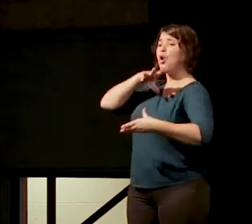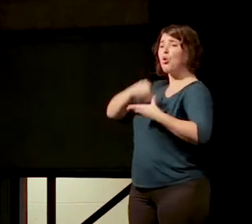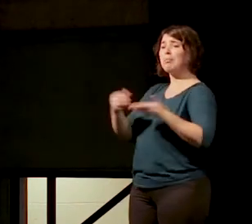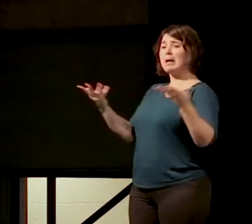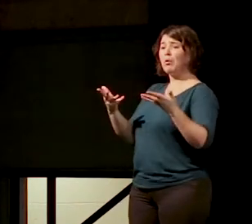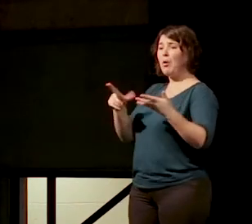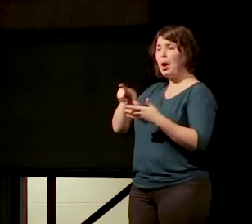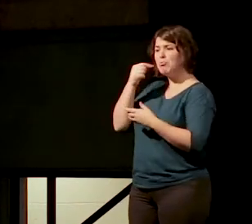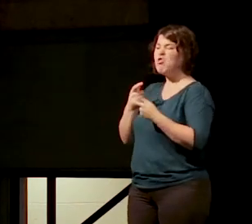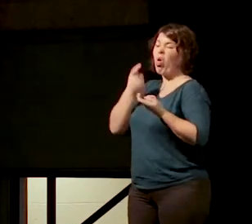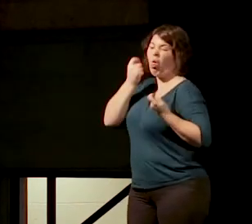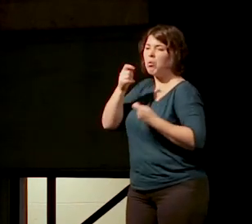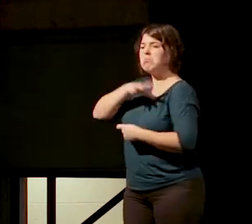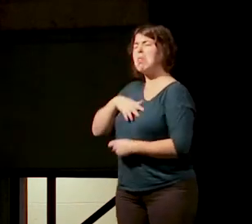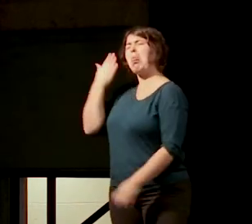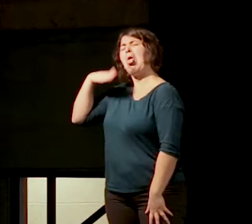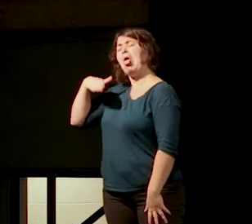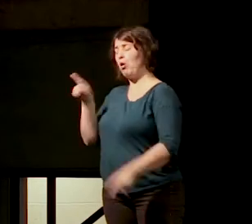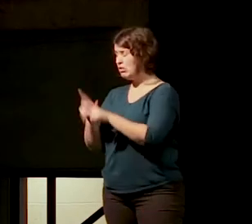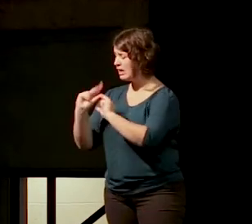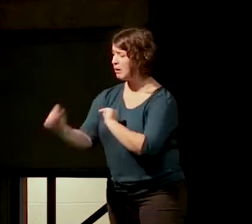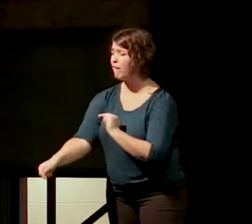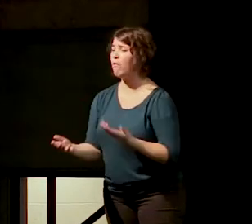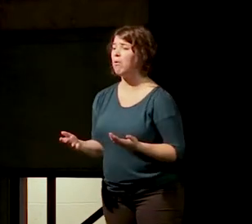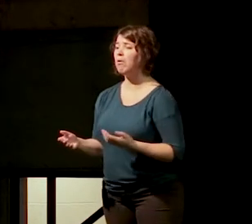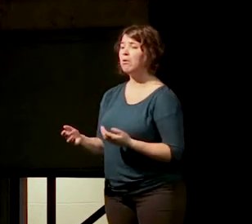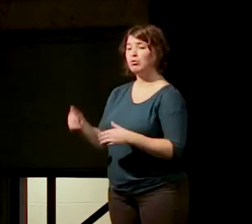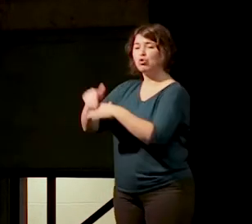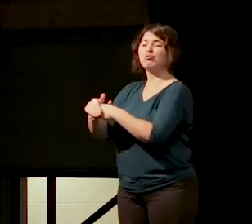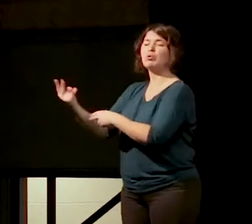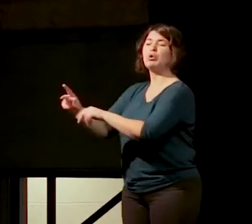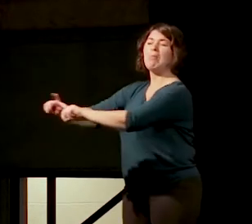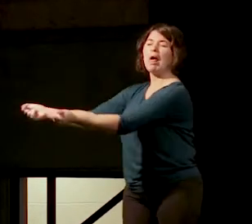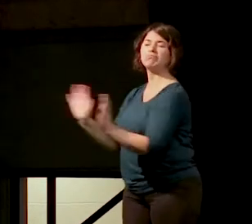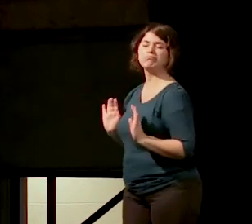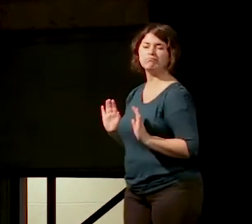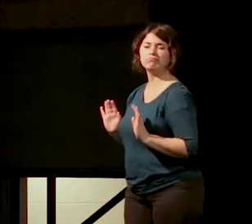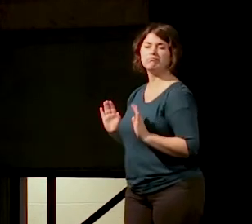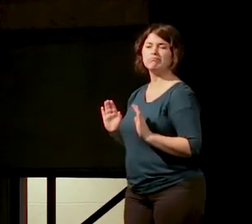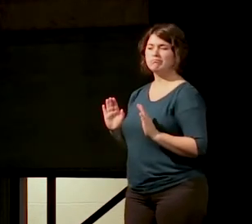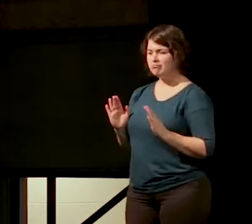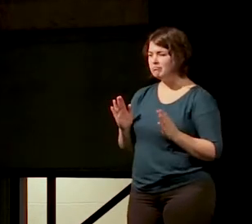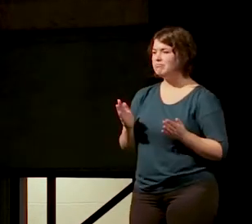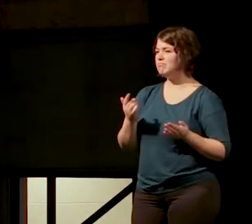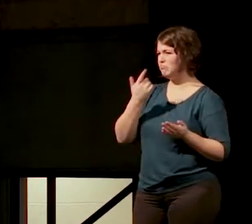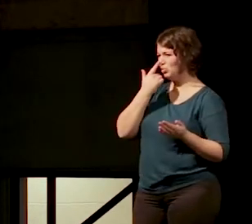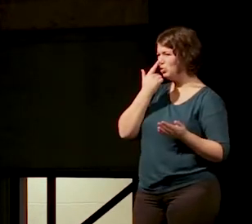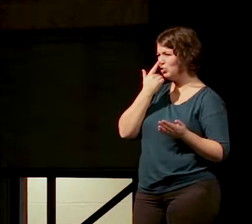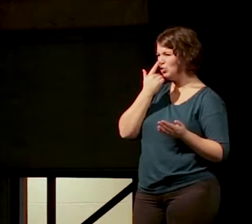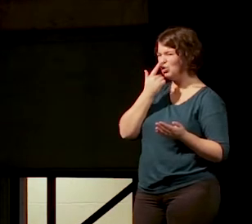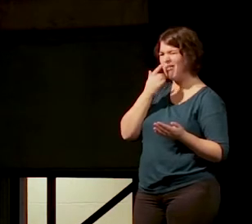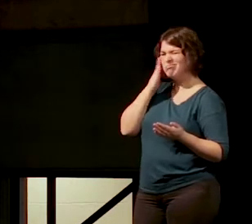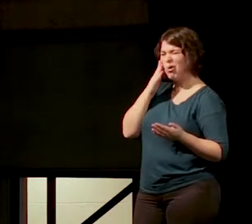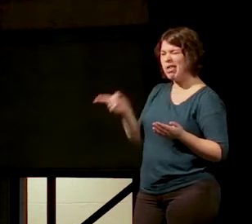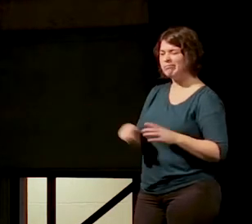auprès de M. Grognon et de Mme Je-sais-tout. Ils ne sont pas là ce soir, mais je crois qu'on est quelques-uns à